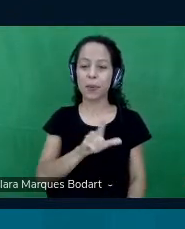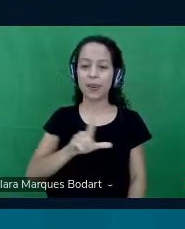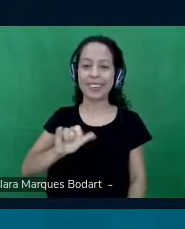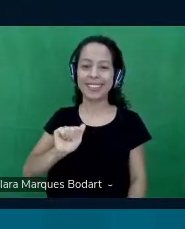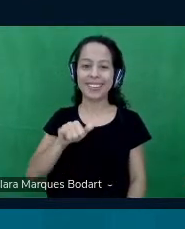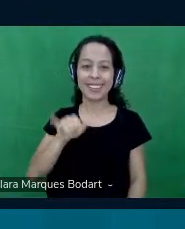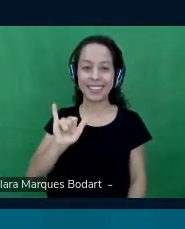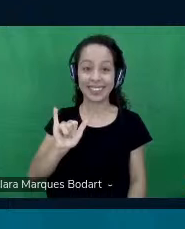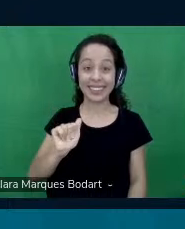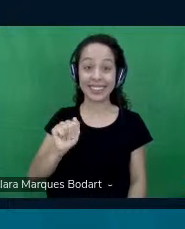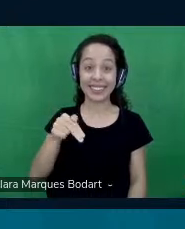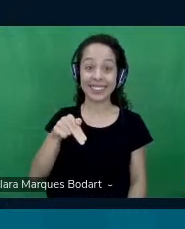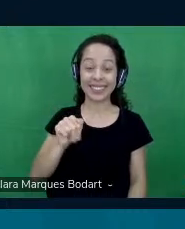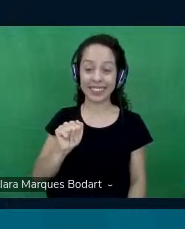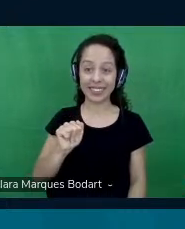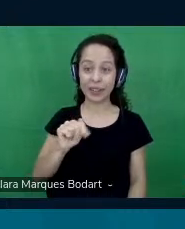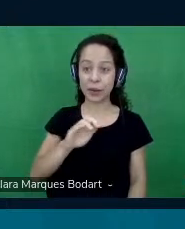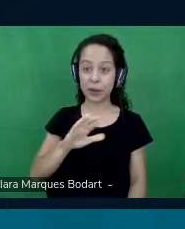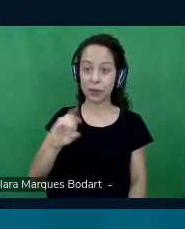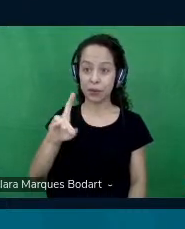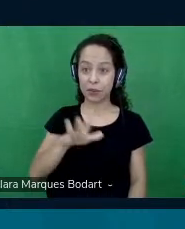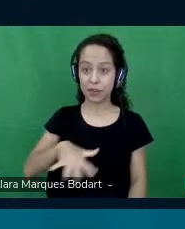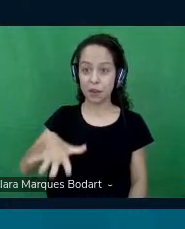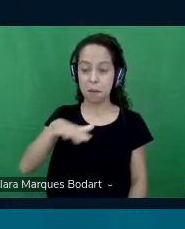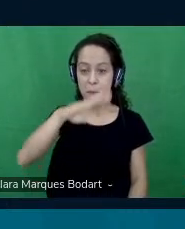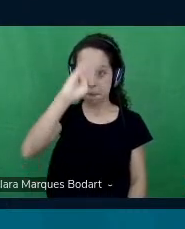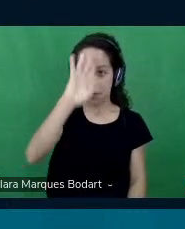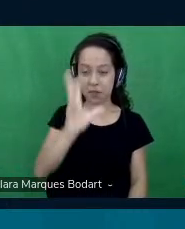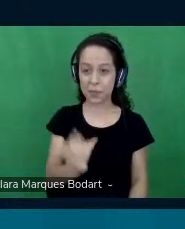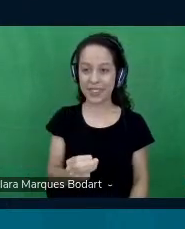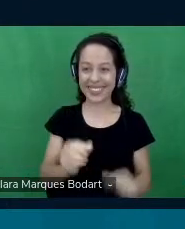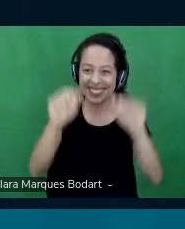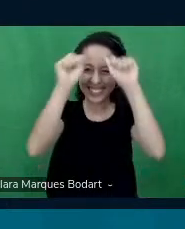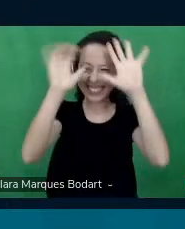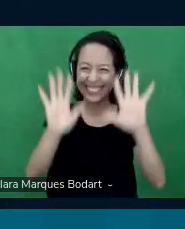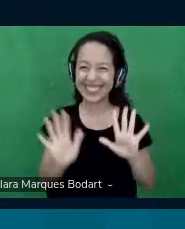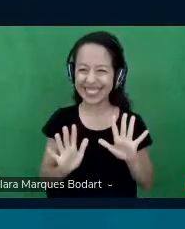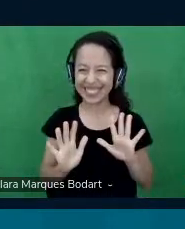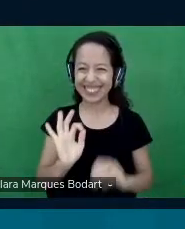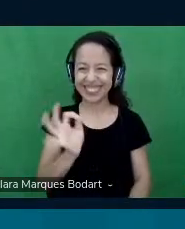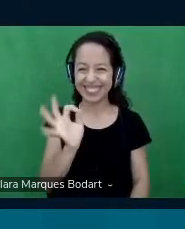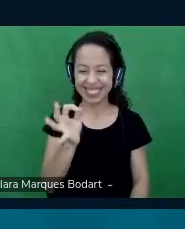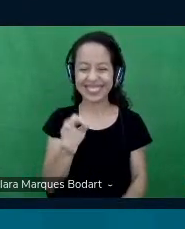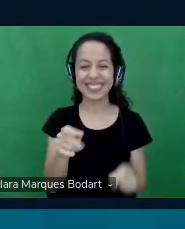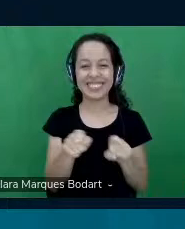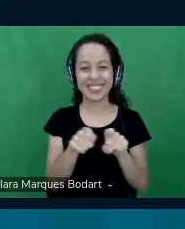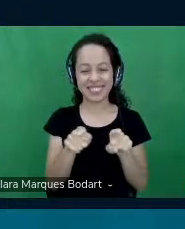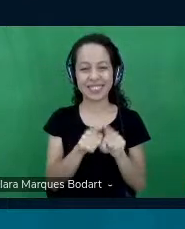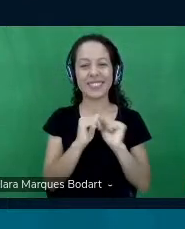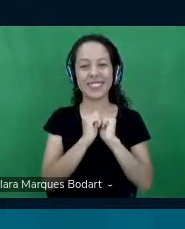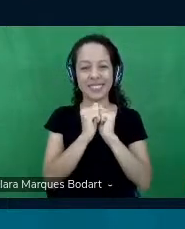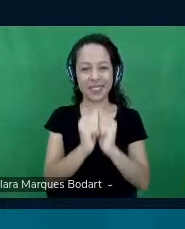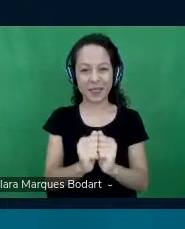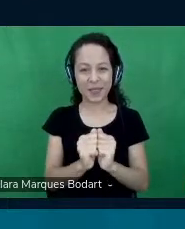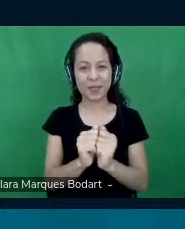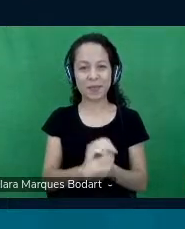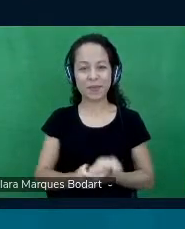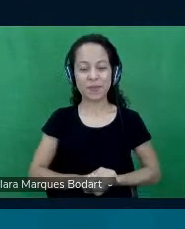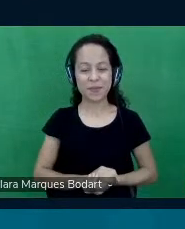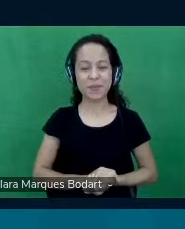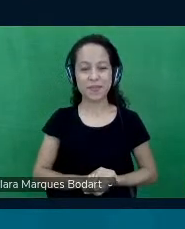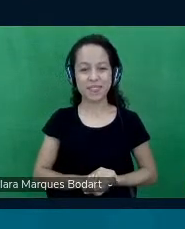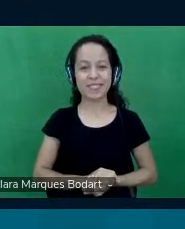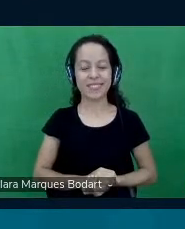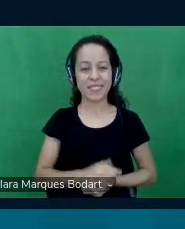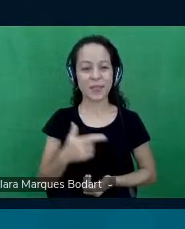coordenadora geral do Prof. EPT. Saudade, claro, que está nos ajudando, Aldemar também. Colegas,